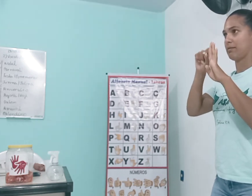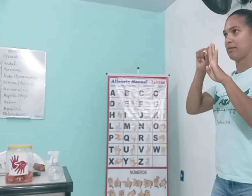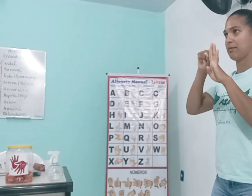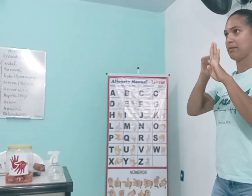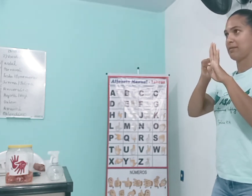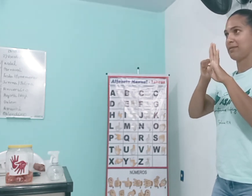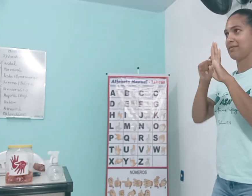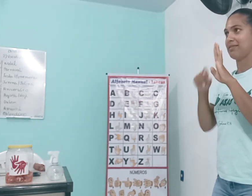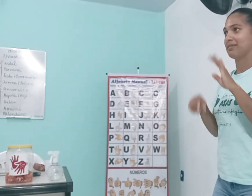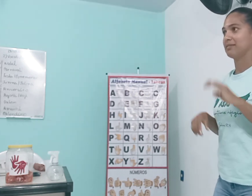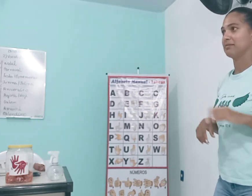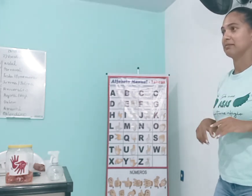Calendário.